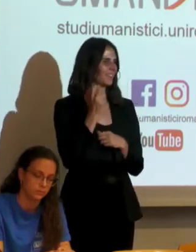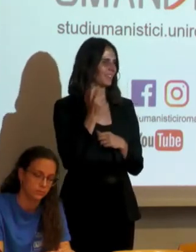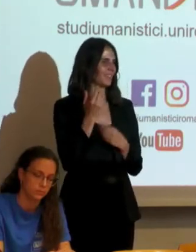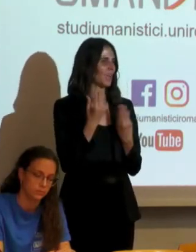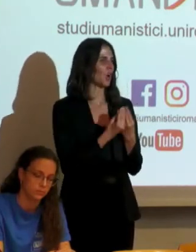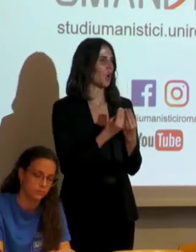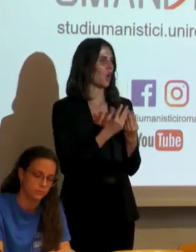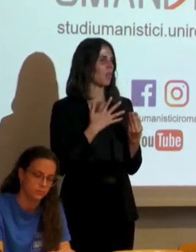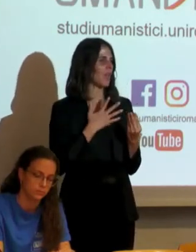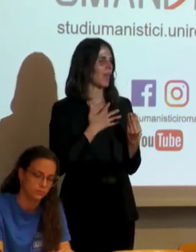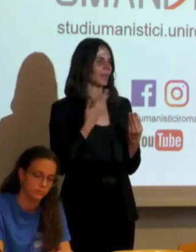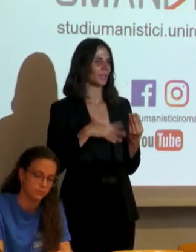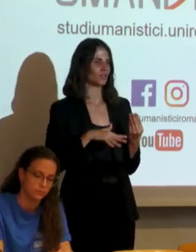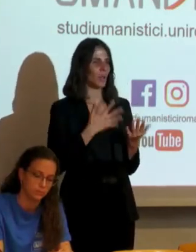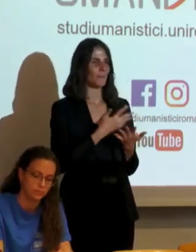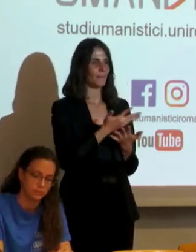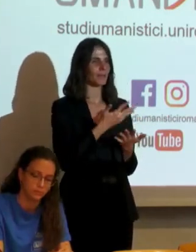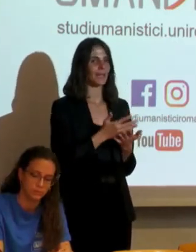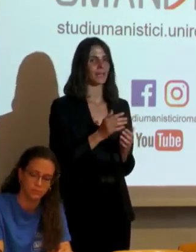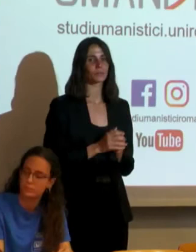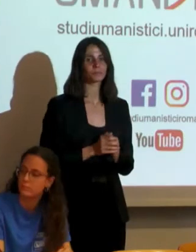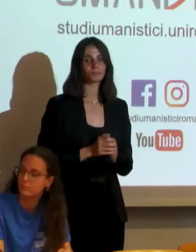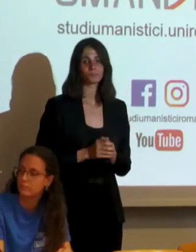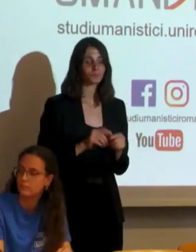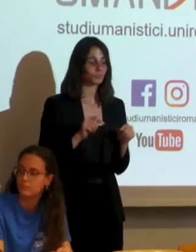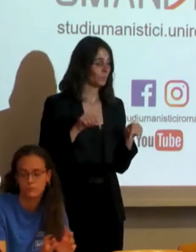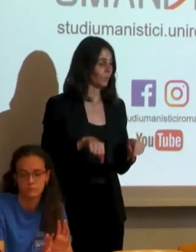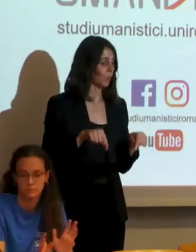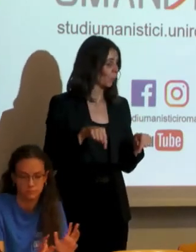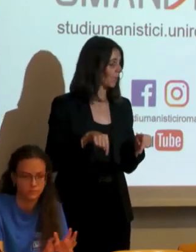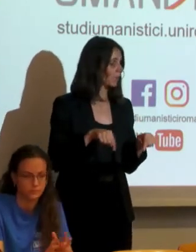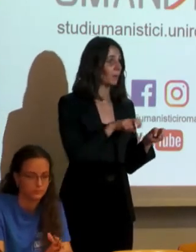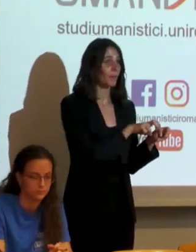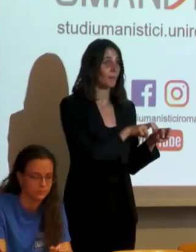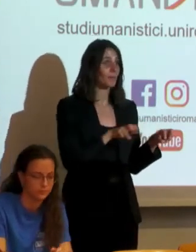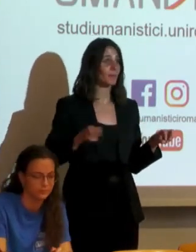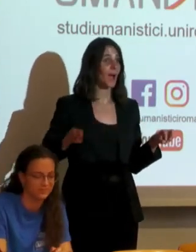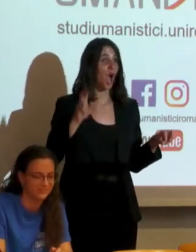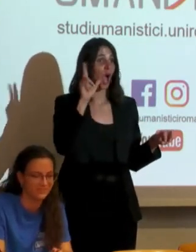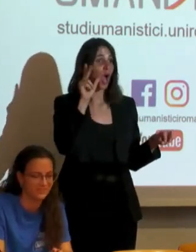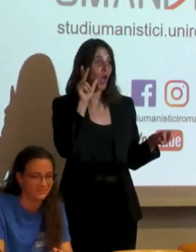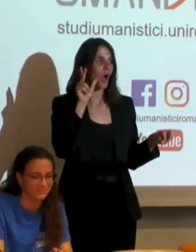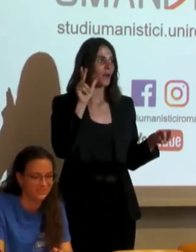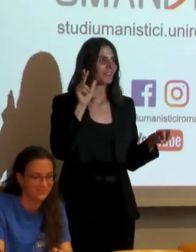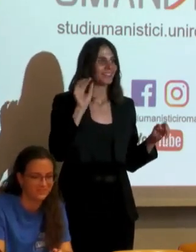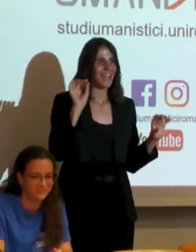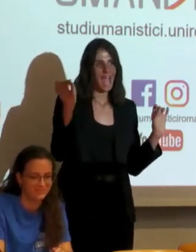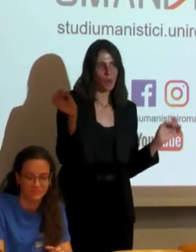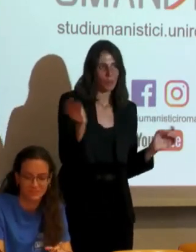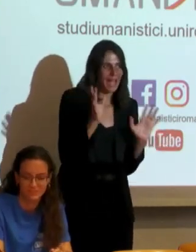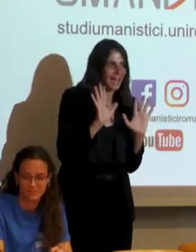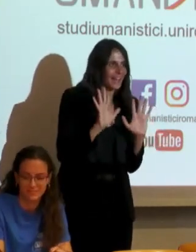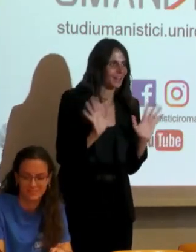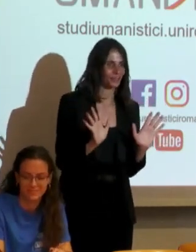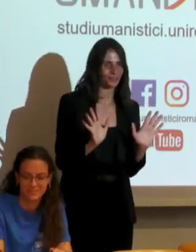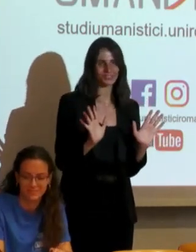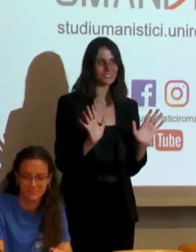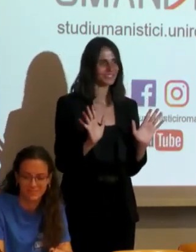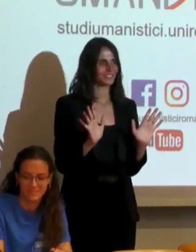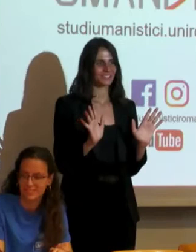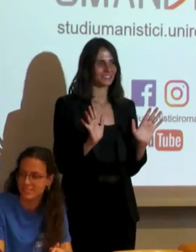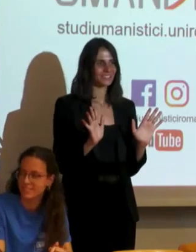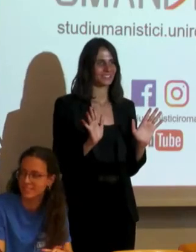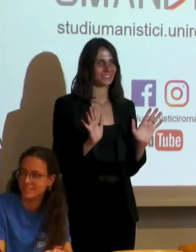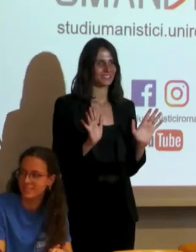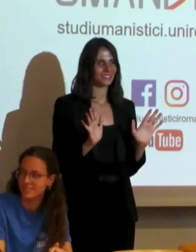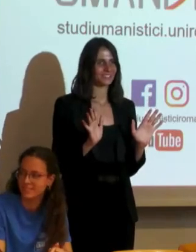collega Elisa De Roberto. Siamo tutte donne qui, ma in realtà è casuale. Insomma, è una rappresentanza, adesso che guardo il parterre, diciamo, sembra